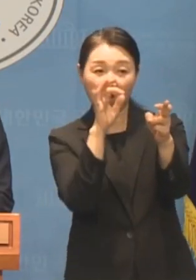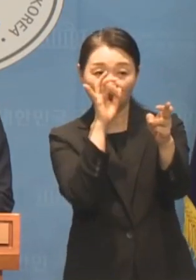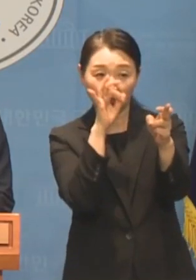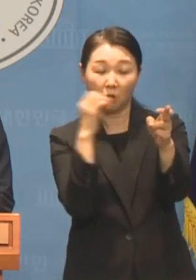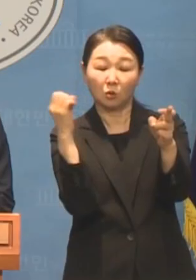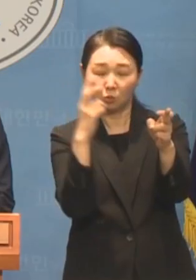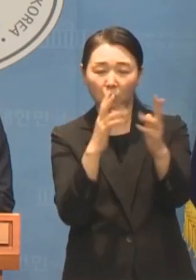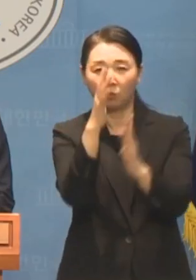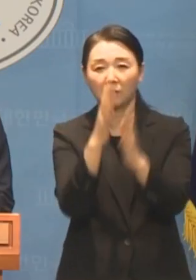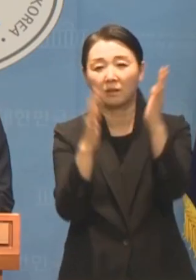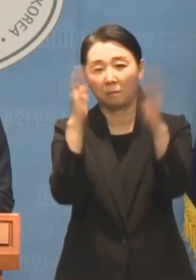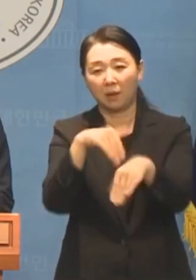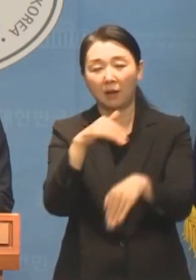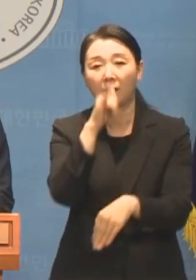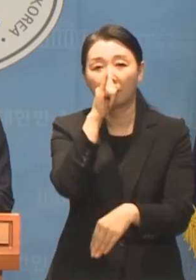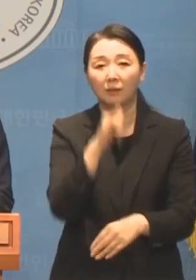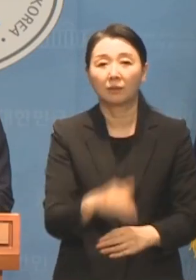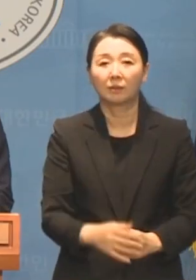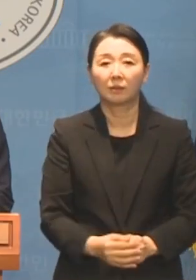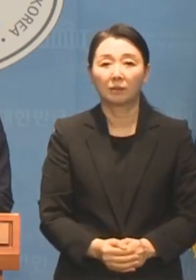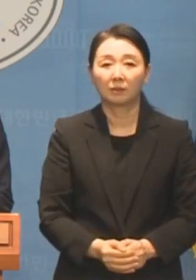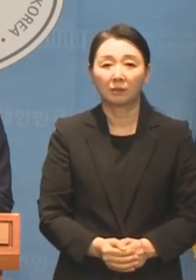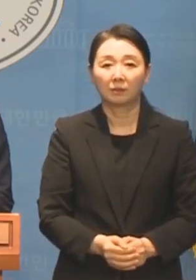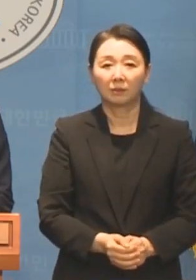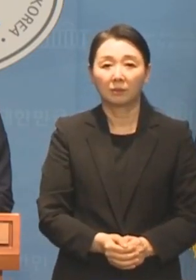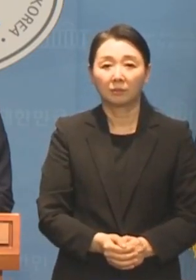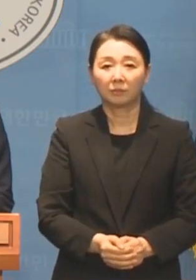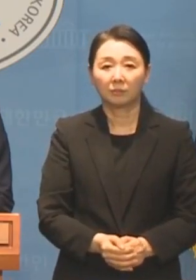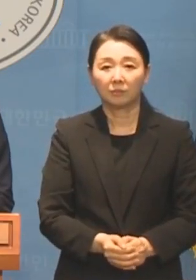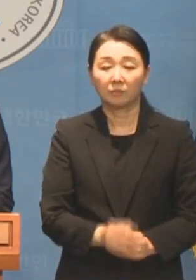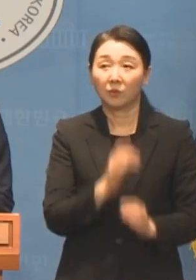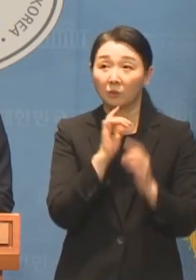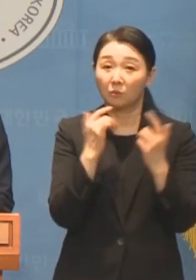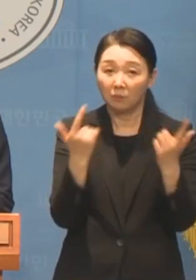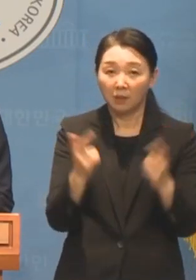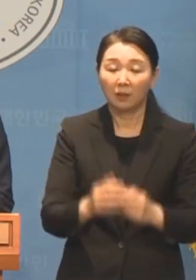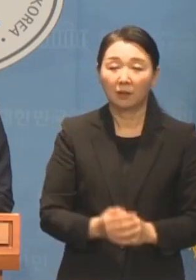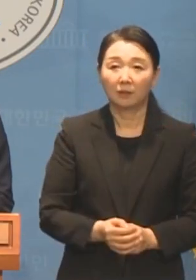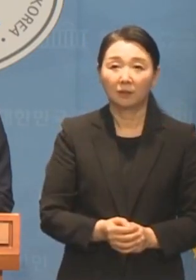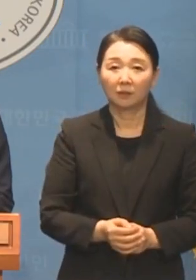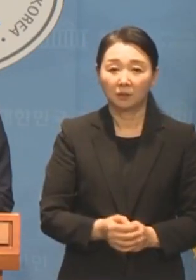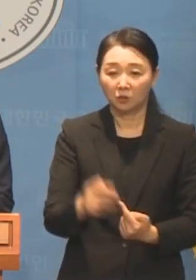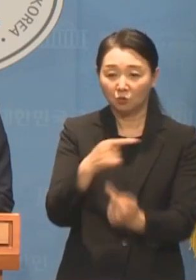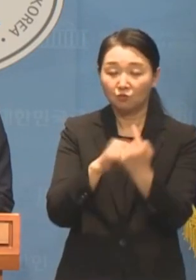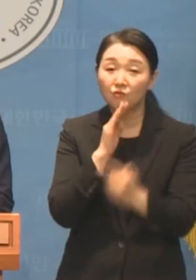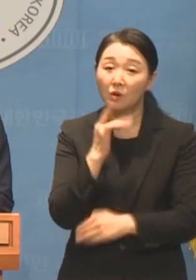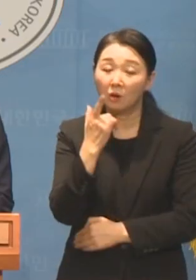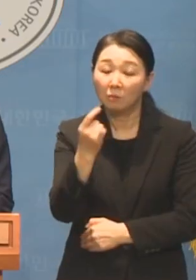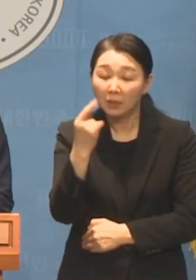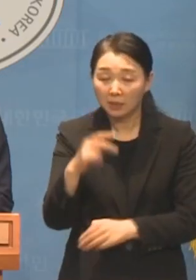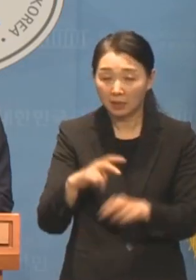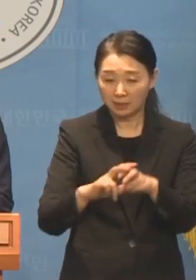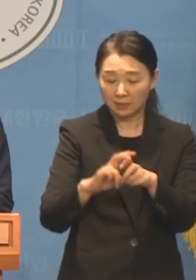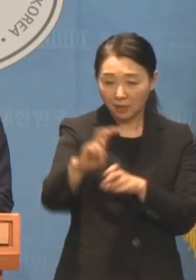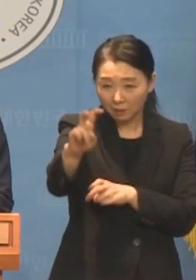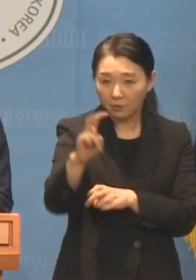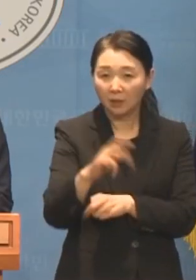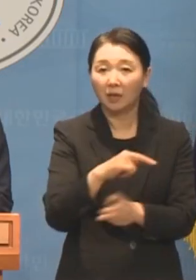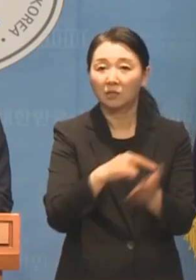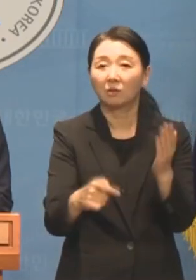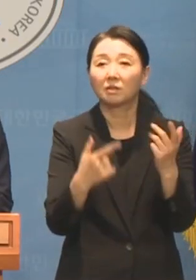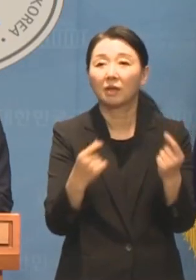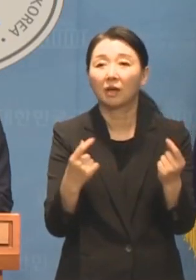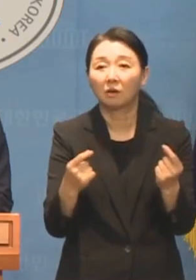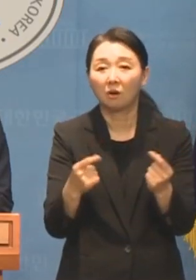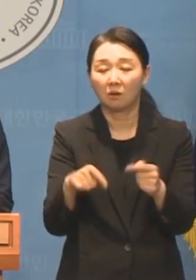식생 파괴로 이어집니다. 그뿐만 아니라 설령 운영하게 되더라도 케이블카 운영 적자 또한